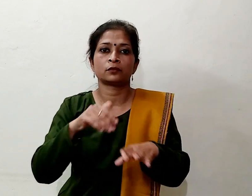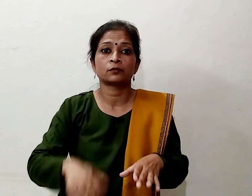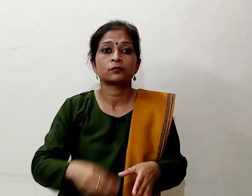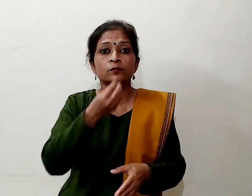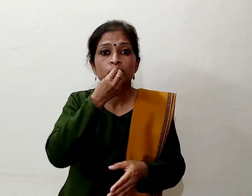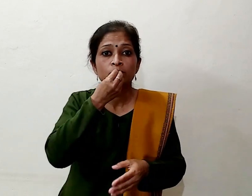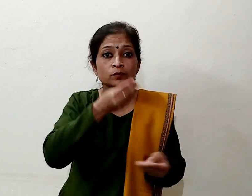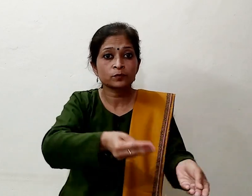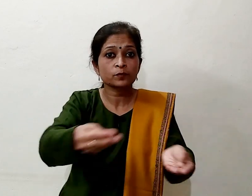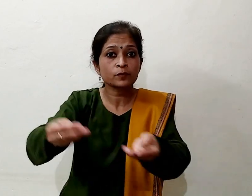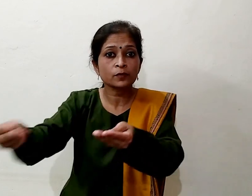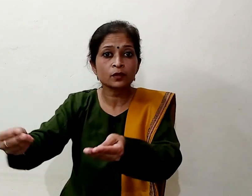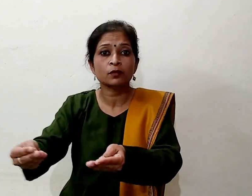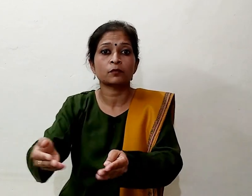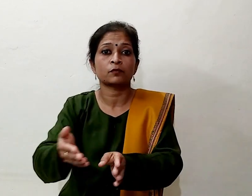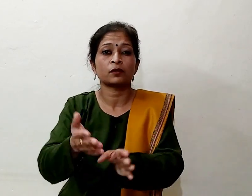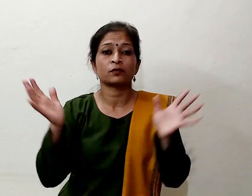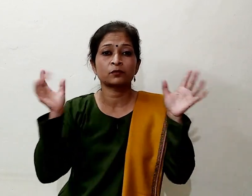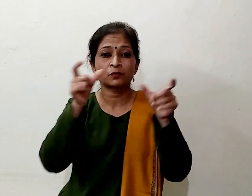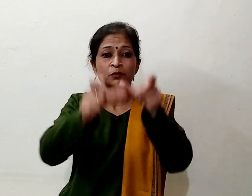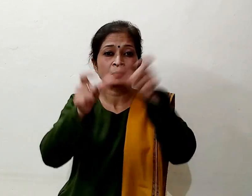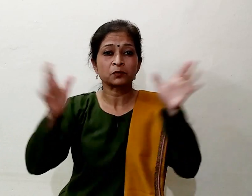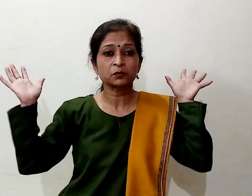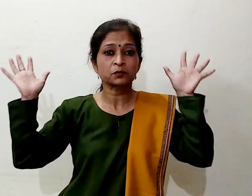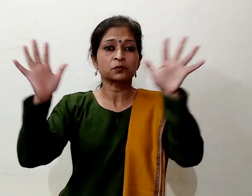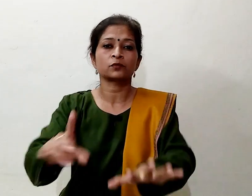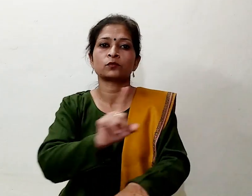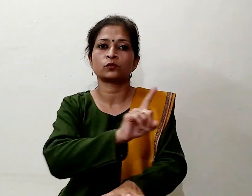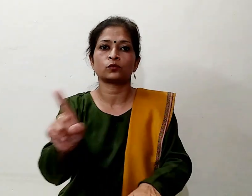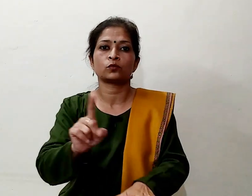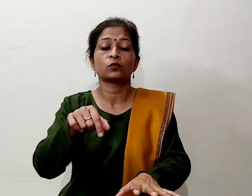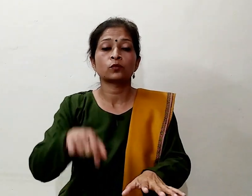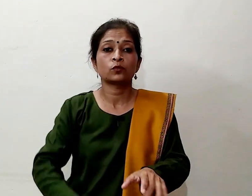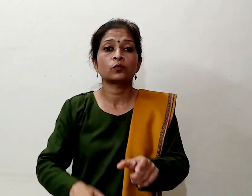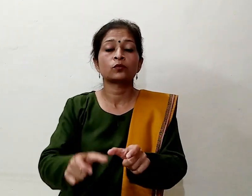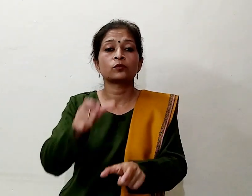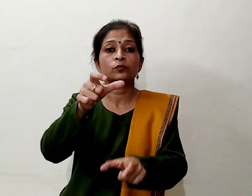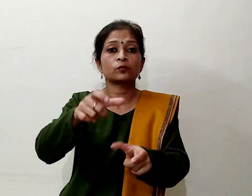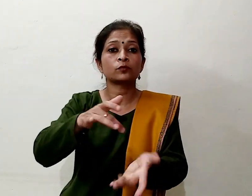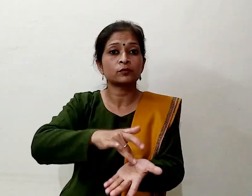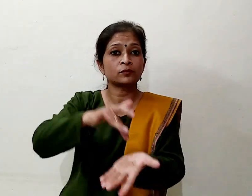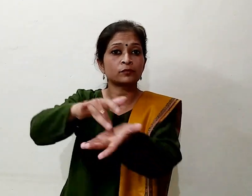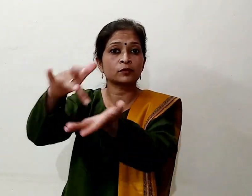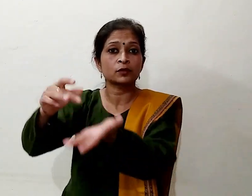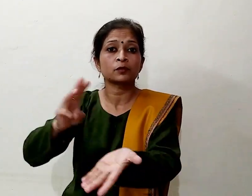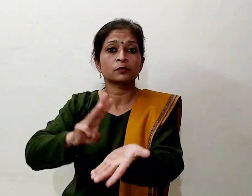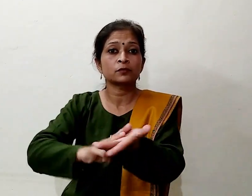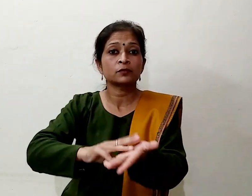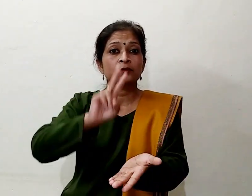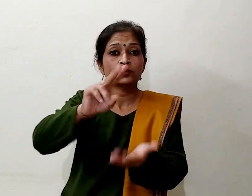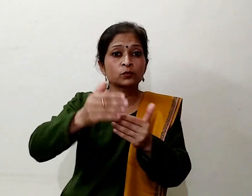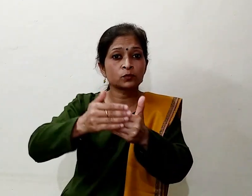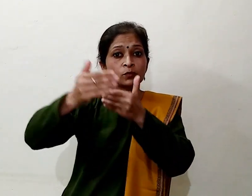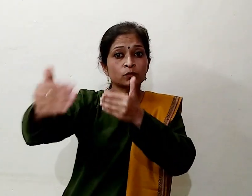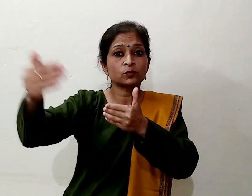परोस्ते समय भीड इकठा ना होने दे और कम से कम दो मीटर की दूरी पर प्रतियक व्यक्ति को खड़ा करते